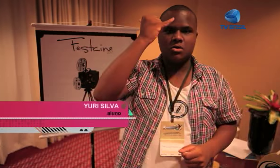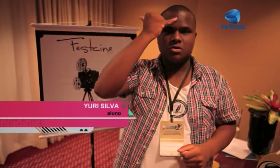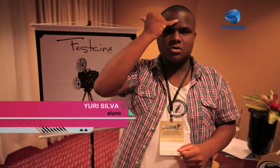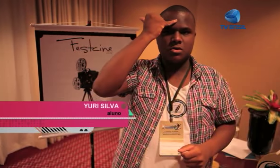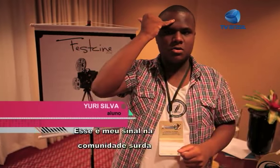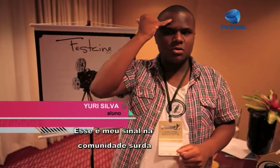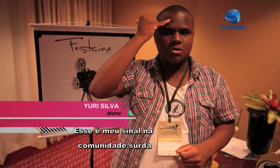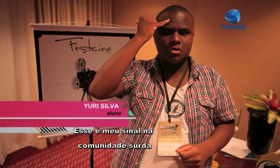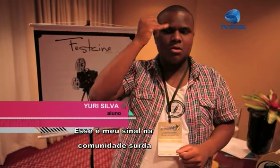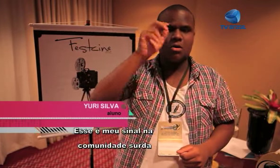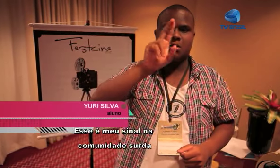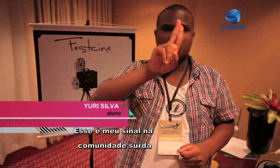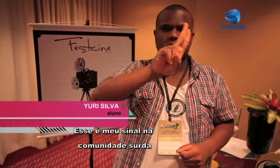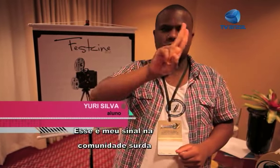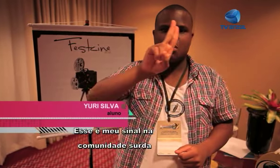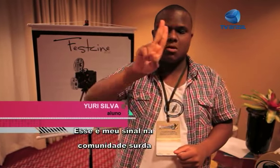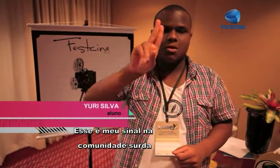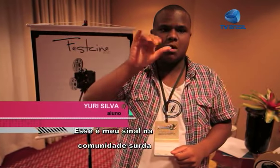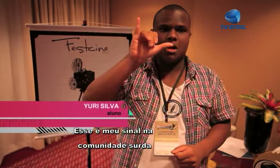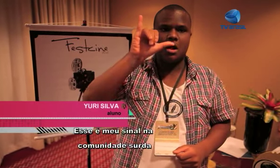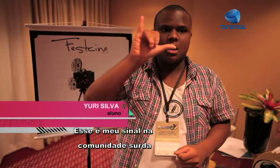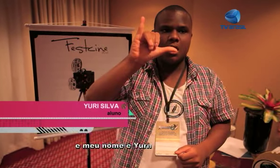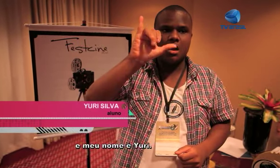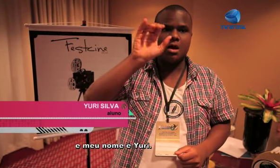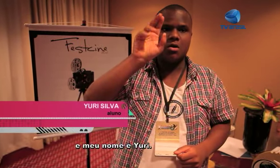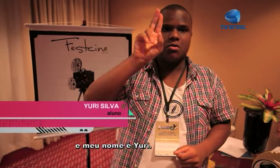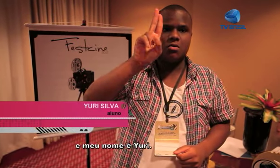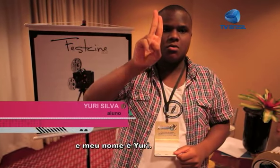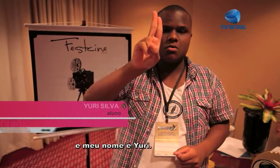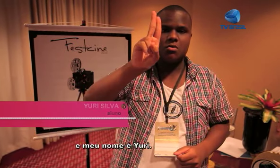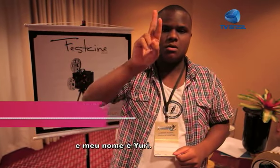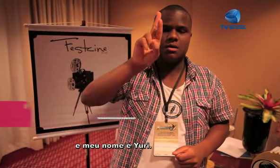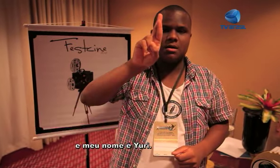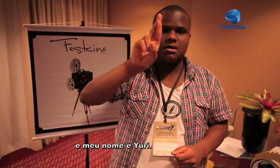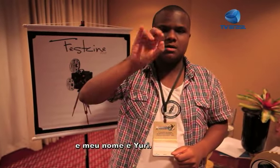Esse é o meu sinal na comunidade surda e meu nome é Yuri.